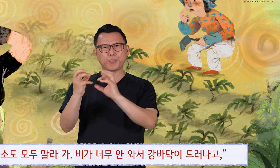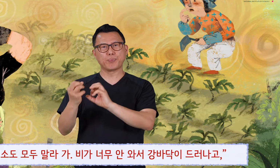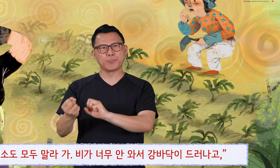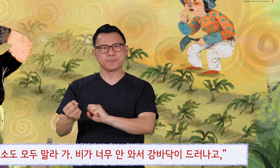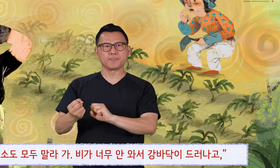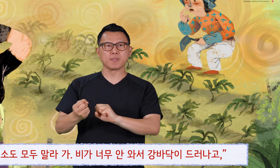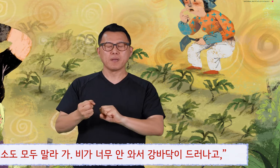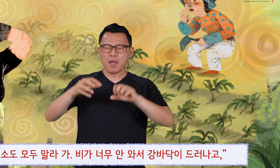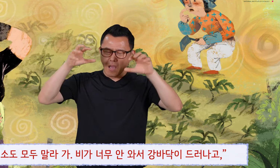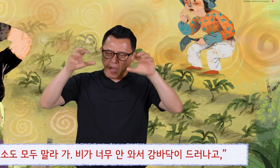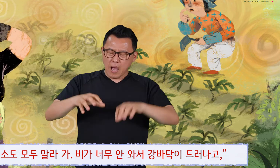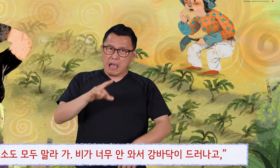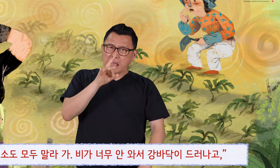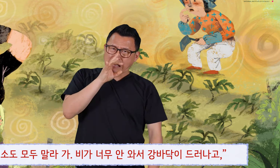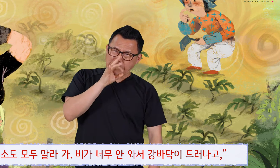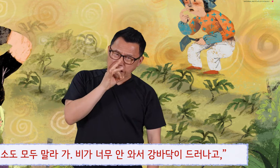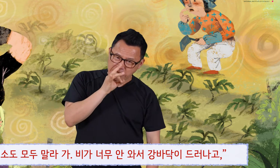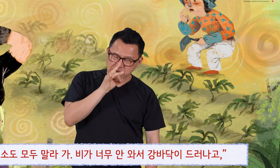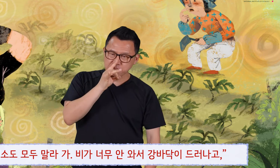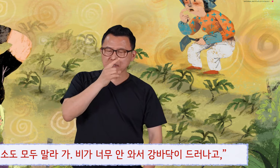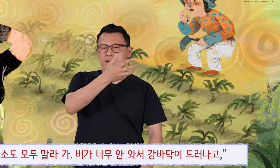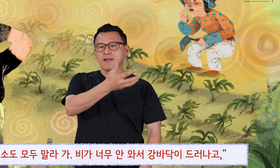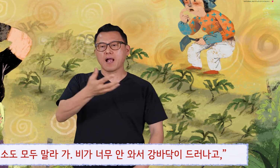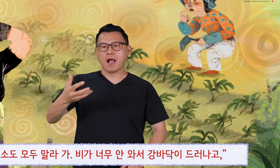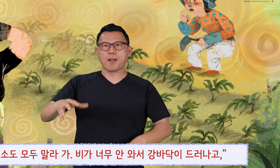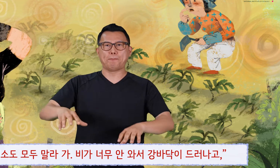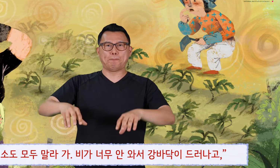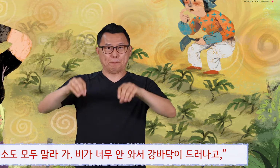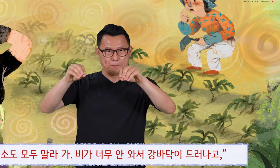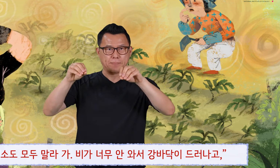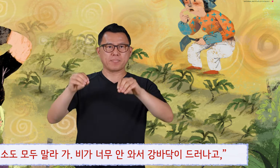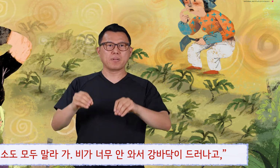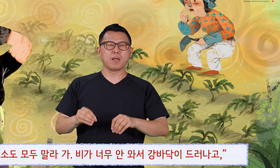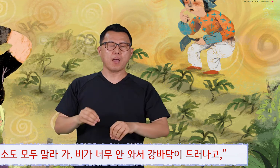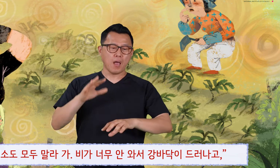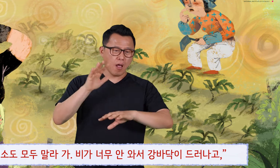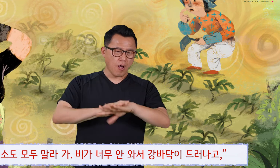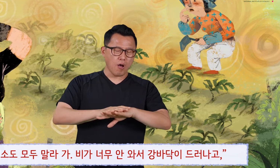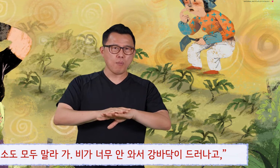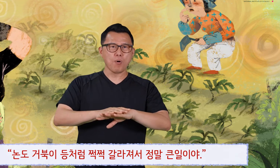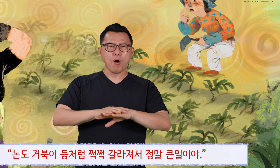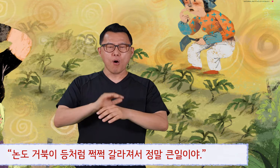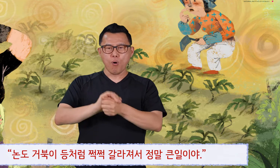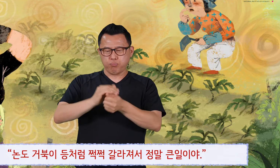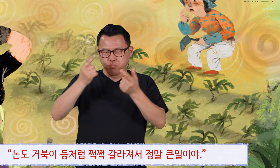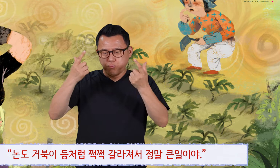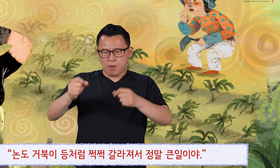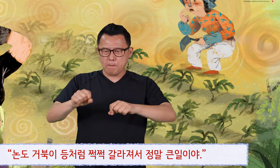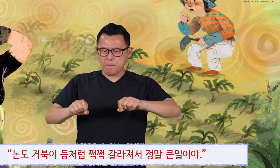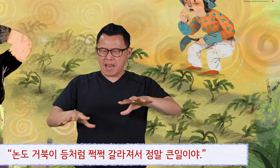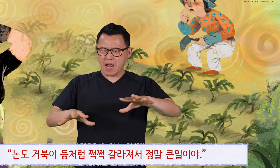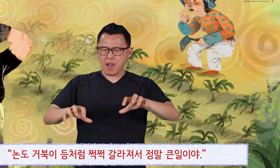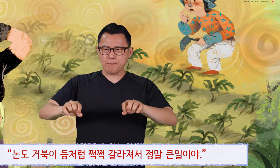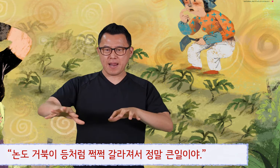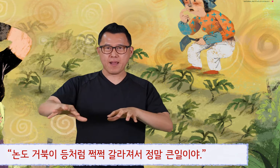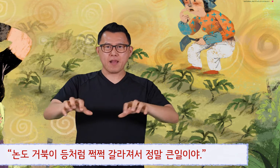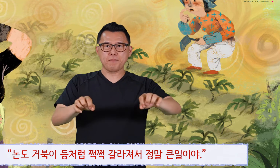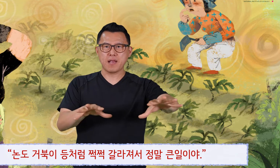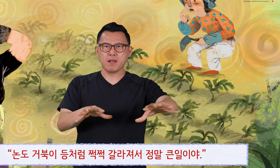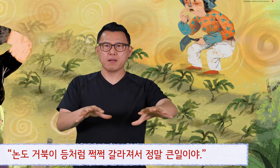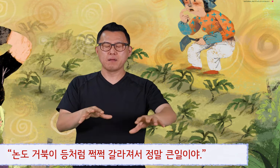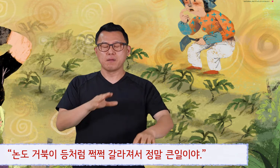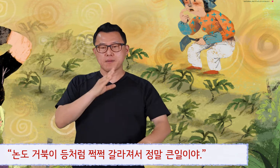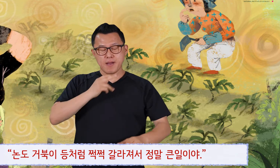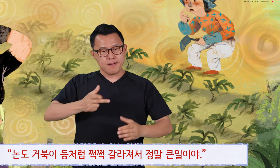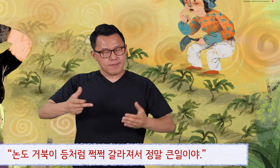채소도 모두 말라가. 비가 너무 안 와서 강바닥이 드러나고 논도 거북이 등처럼